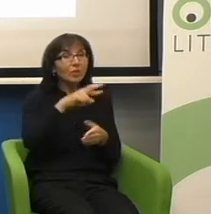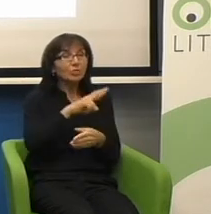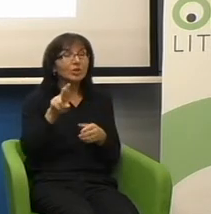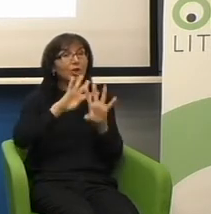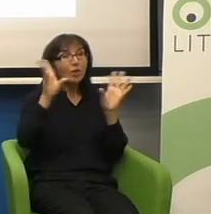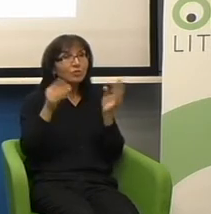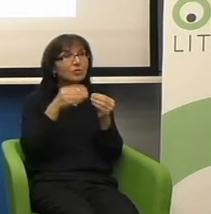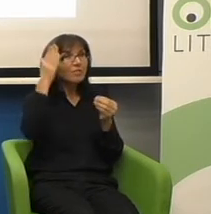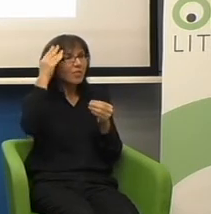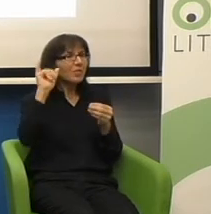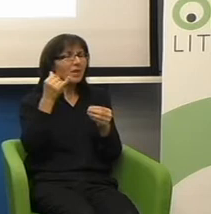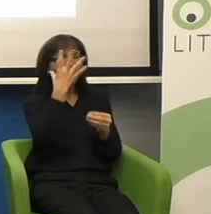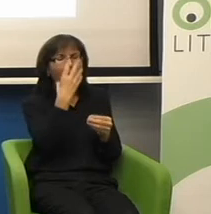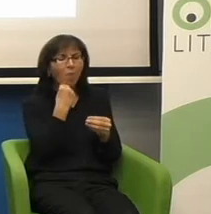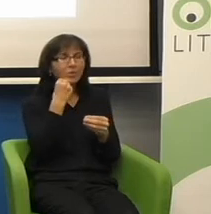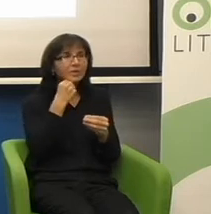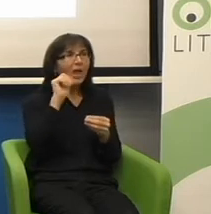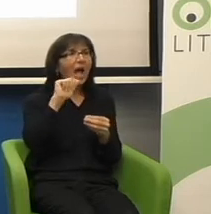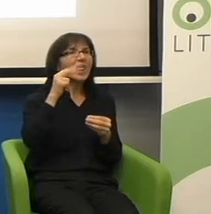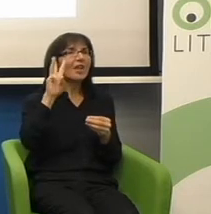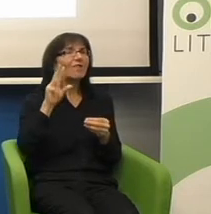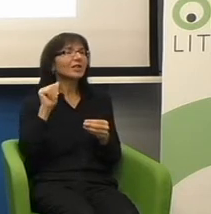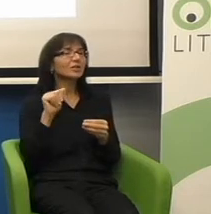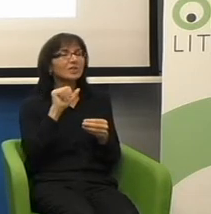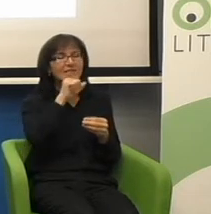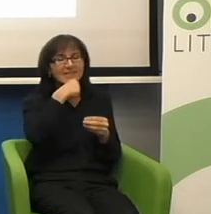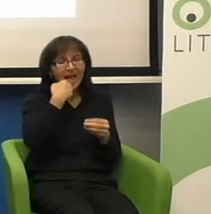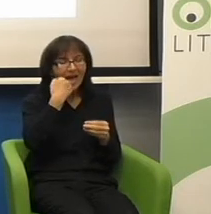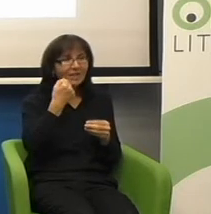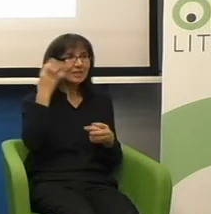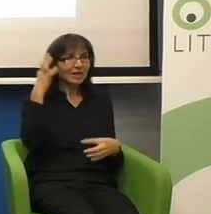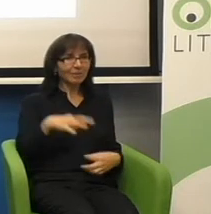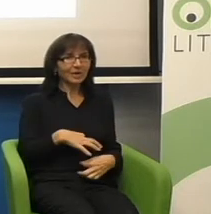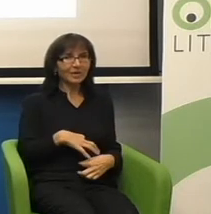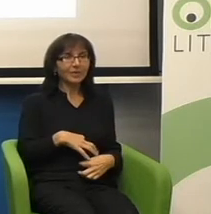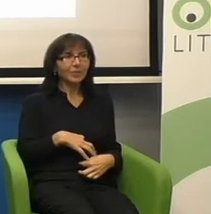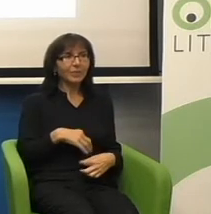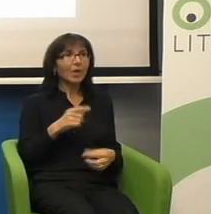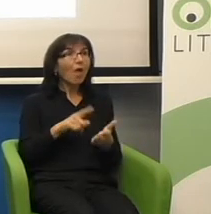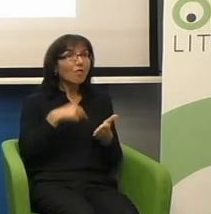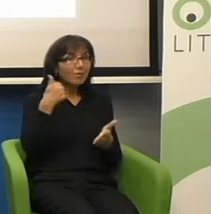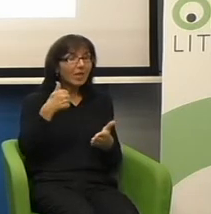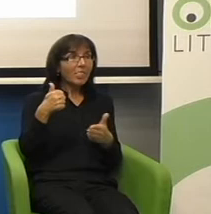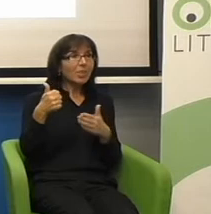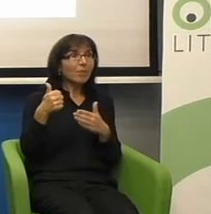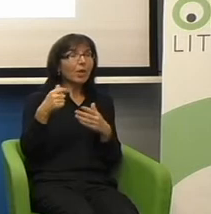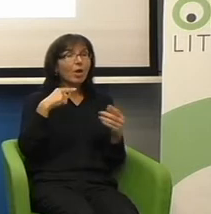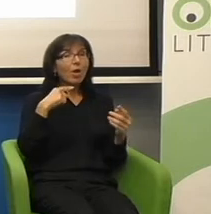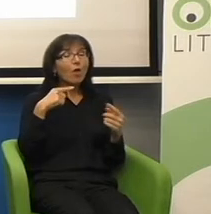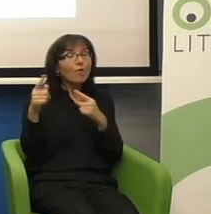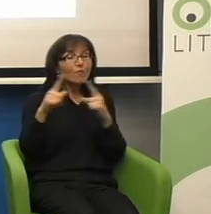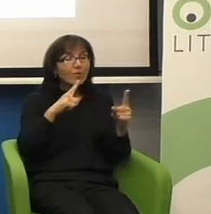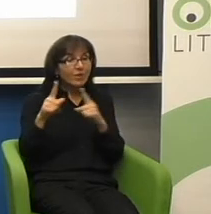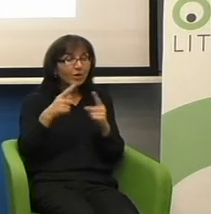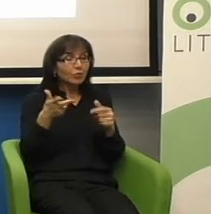Anny Walentynowicz jako starszej pani. W jednym z wywiadów, który bardzo dawno udzieliła